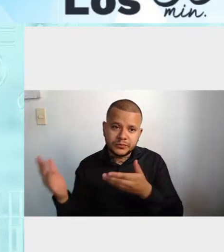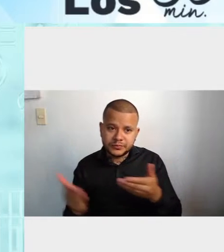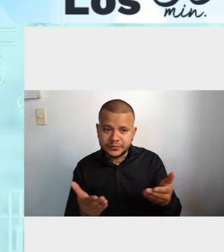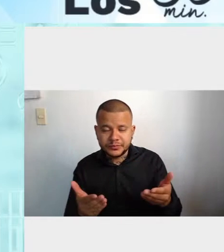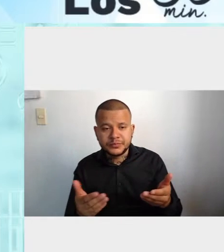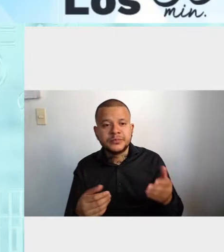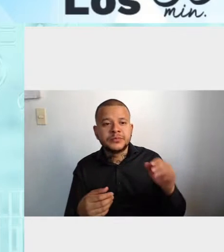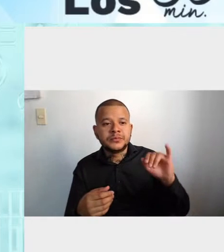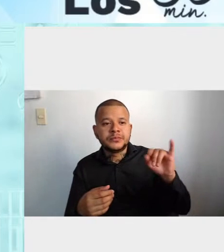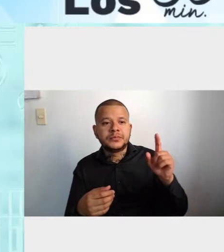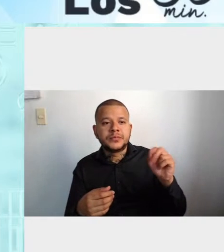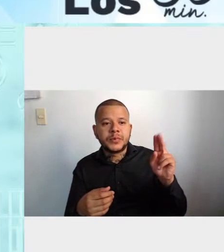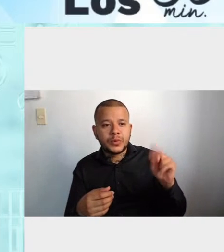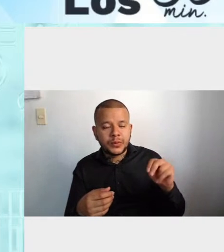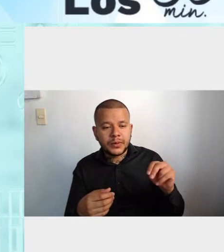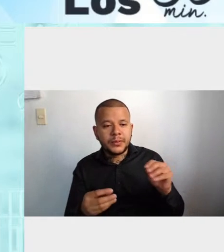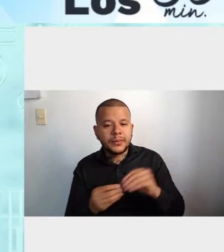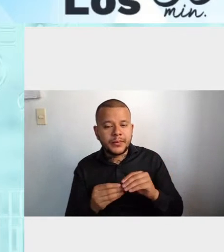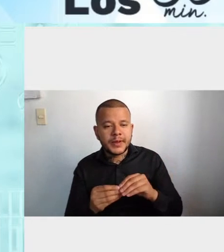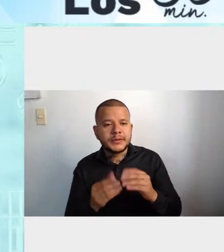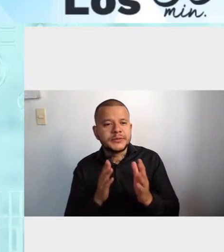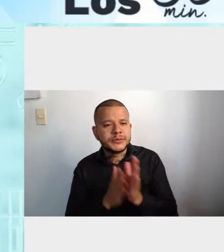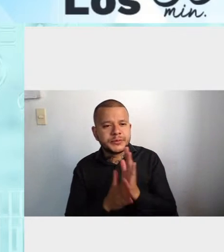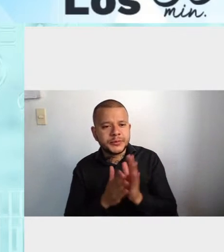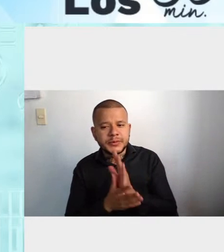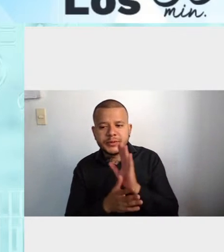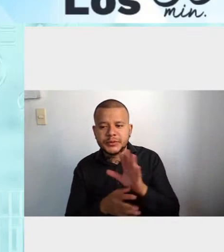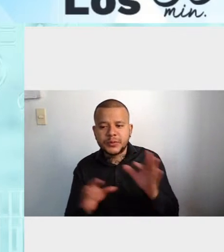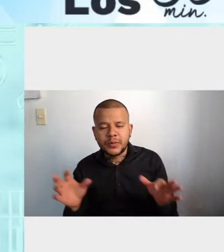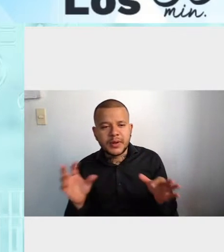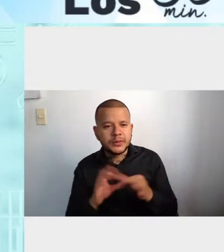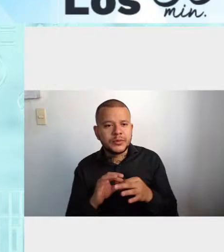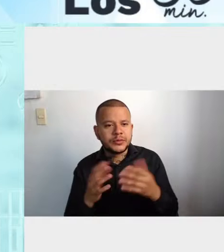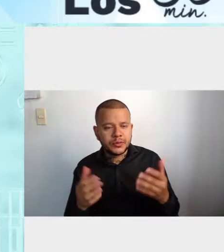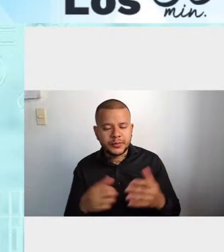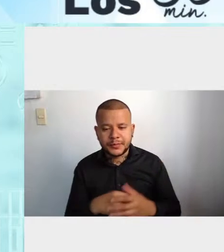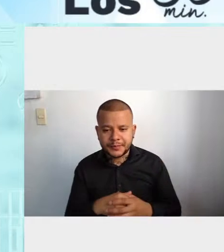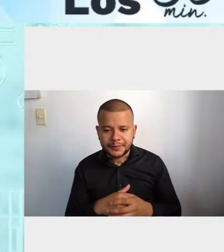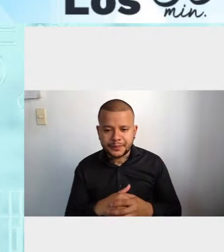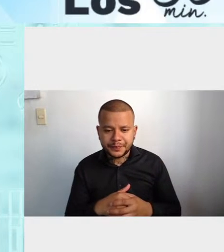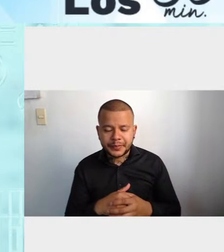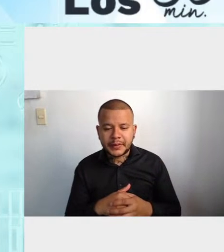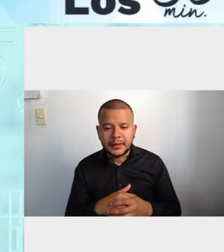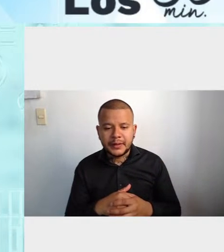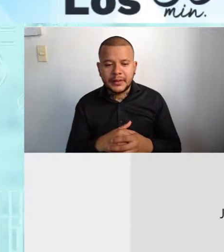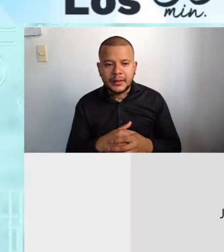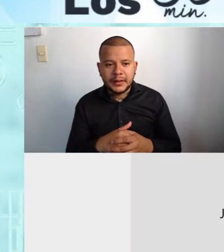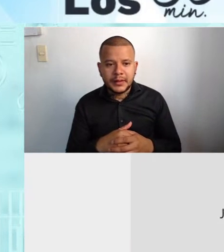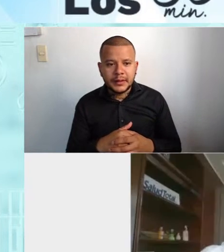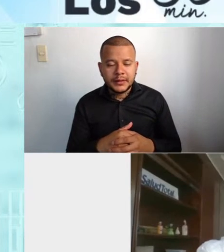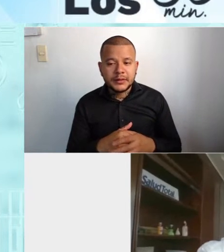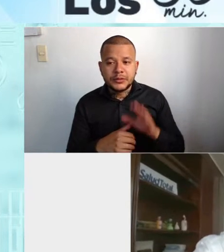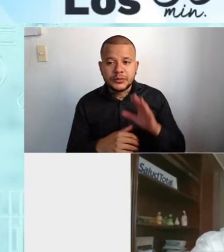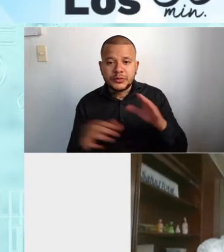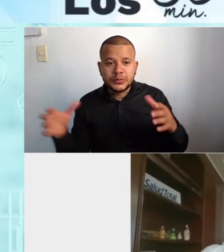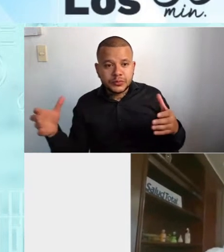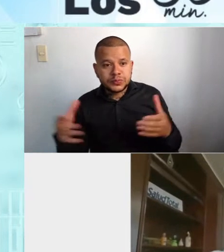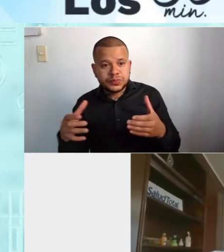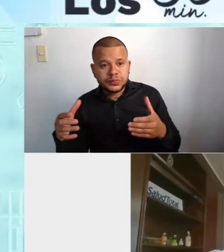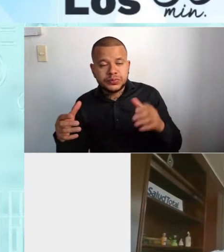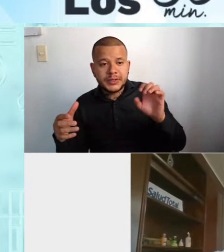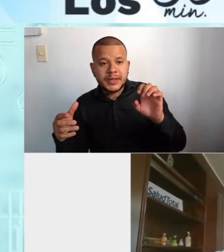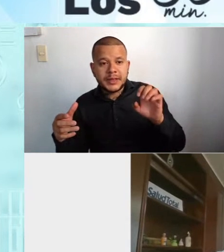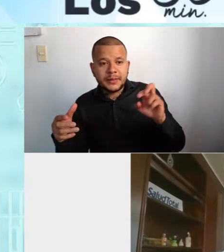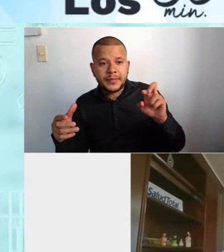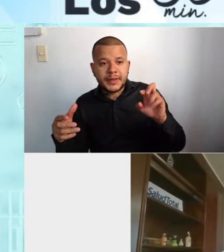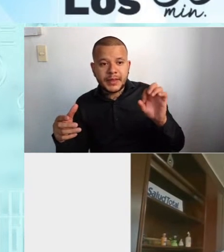doctor Manuel, y que nos cuente cuál ha sido esa articulación, ¿cierto?, de el sector del gremio de las EPS, de las